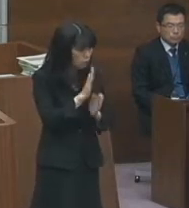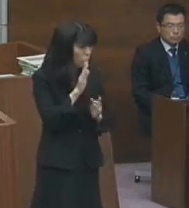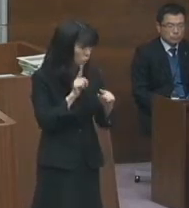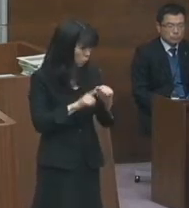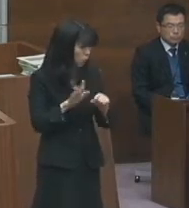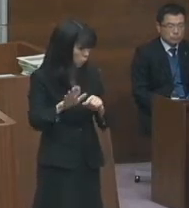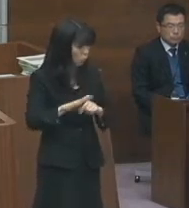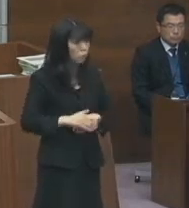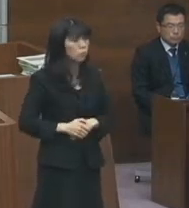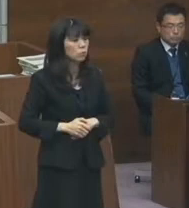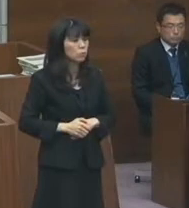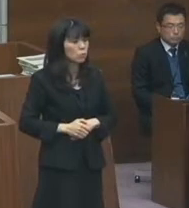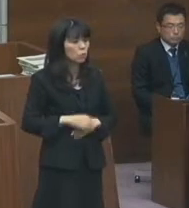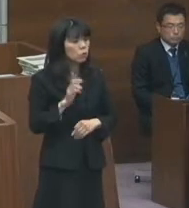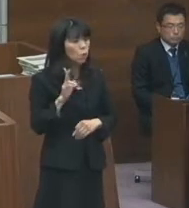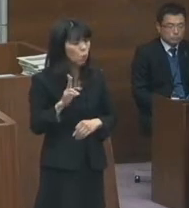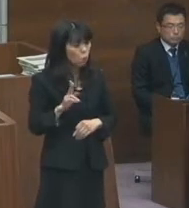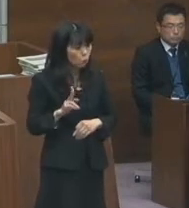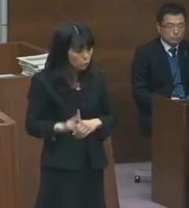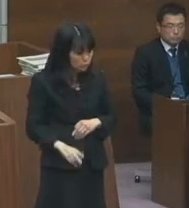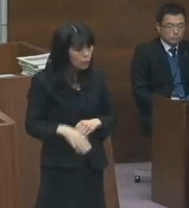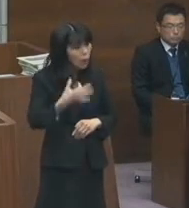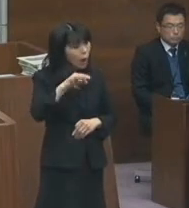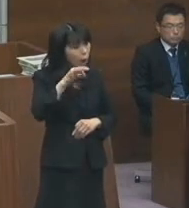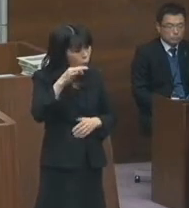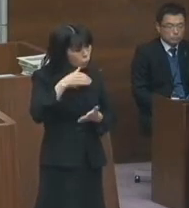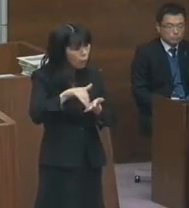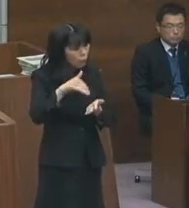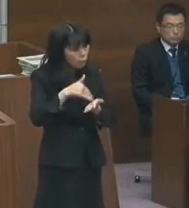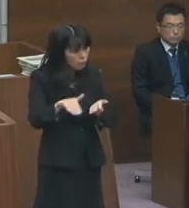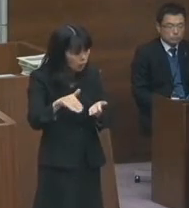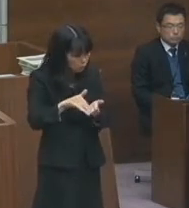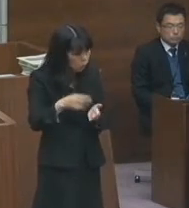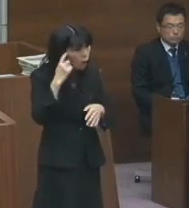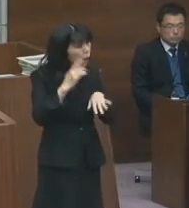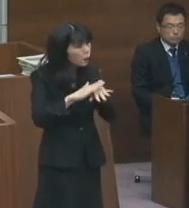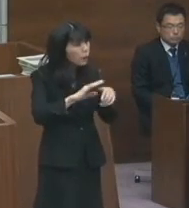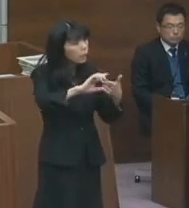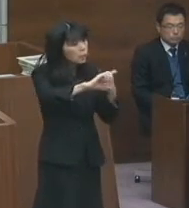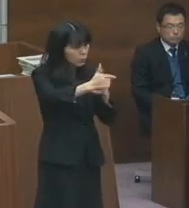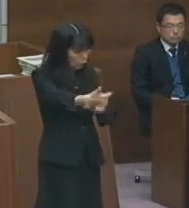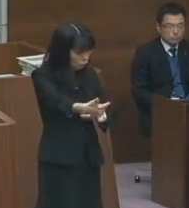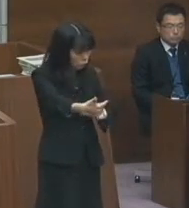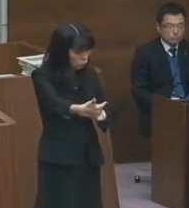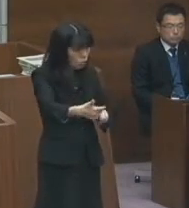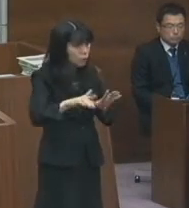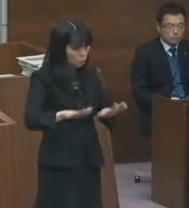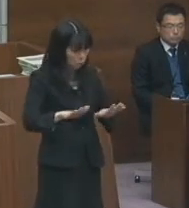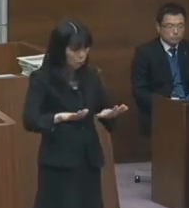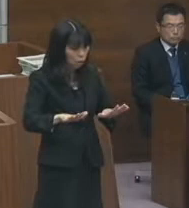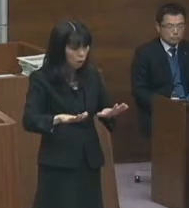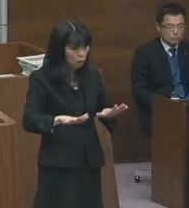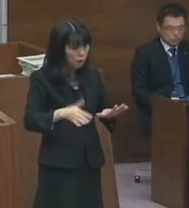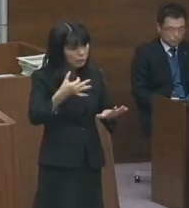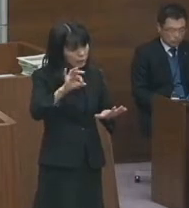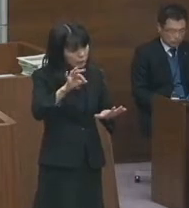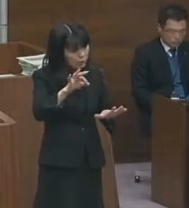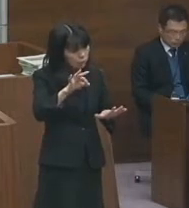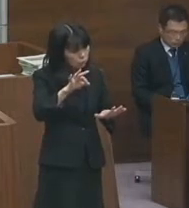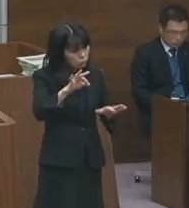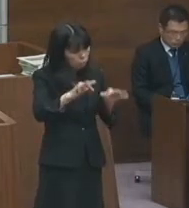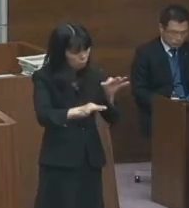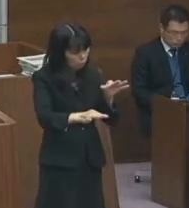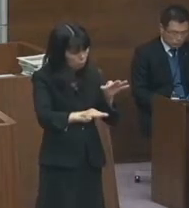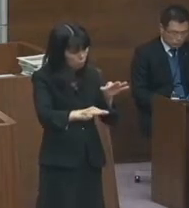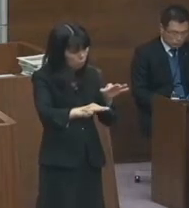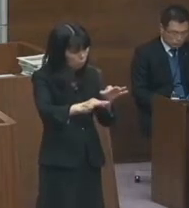。このように価格算定の考えが異なっておりますので、現時点で金額の乖離は